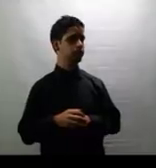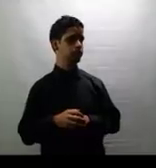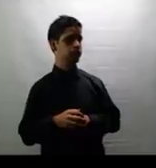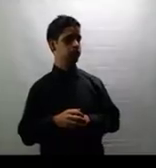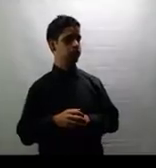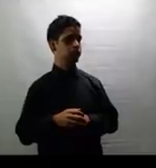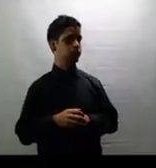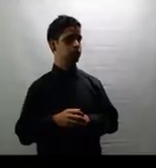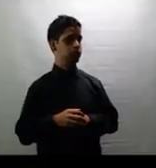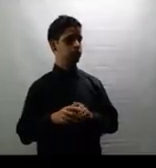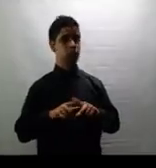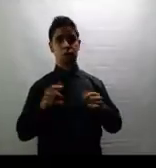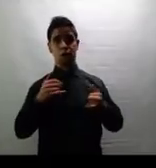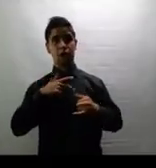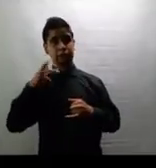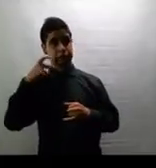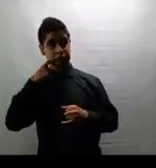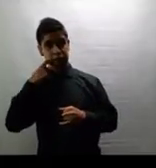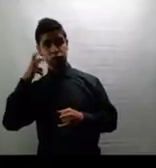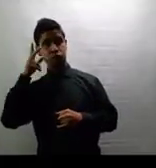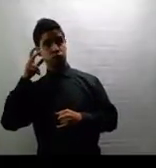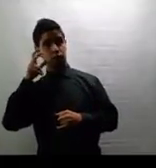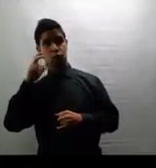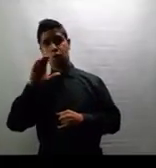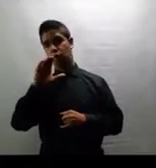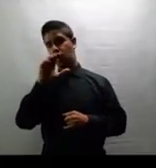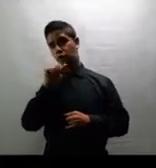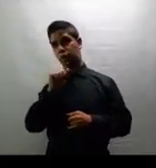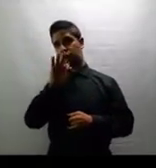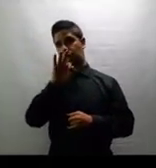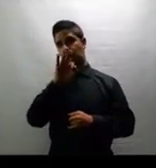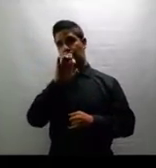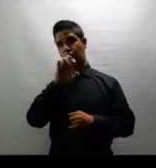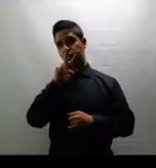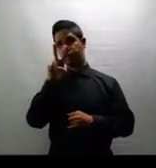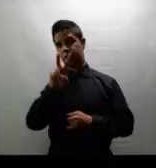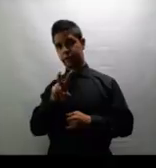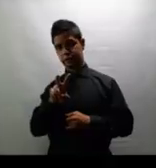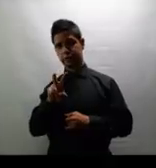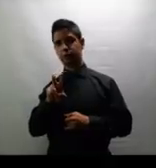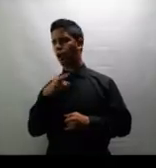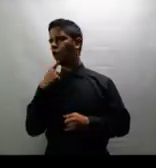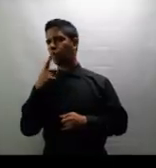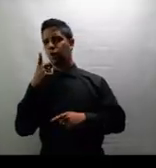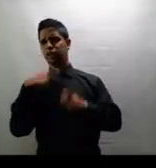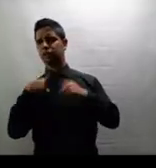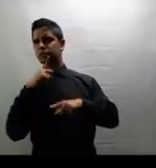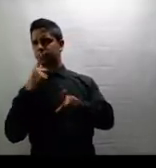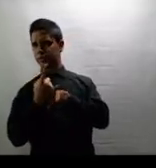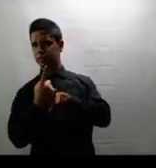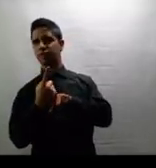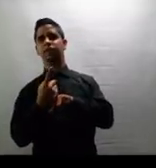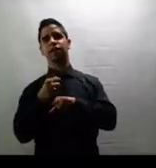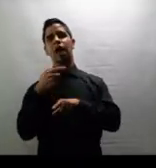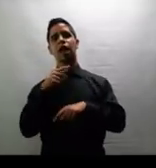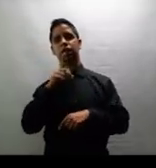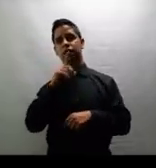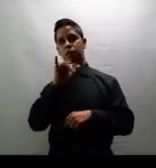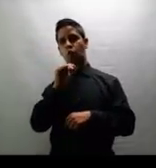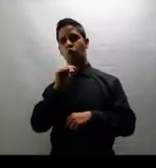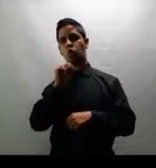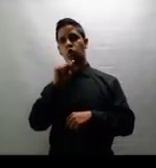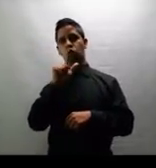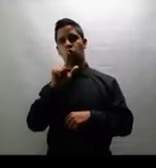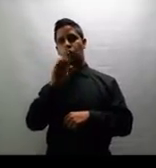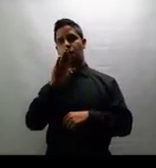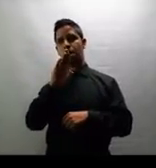lo que estamos escuchando los discos son el sacro del disco sol boricua la